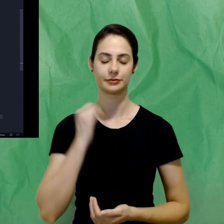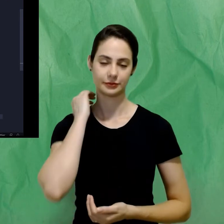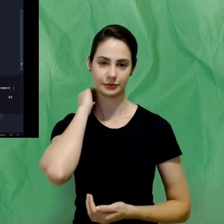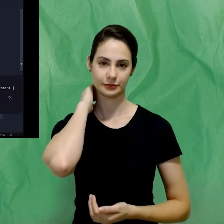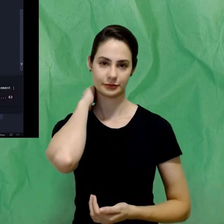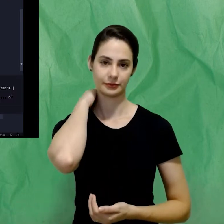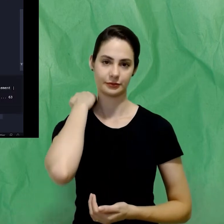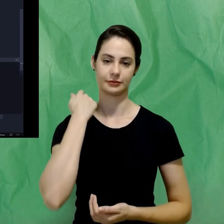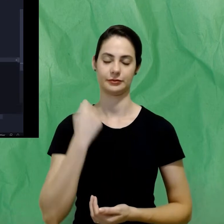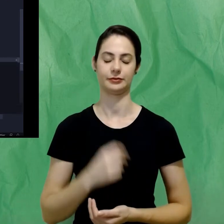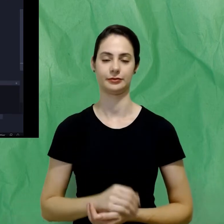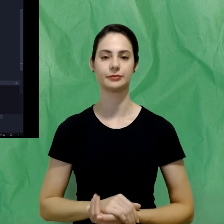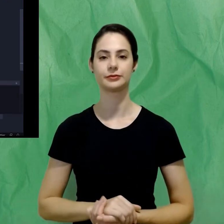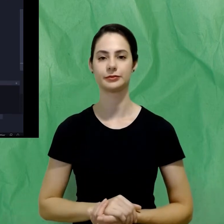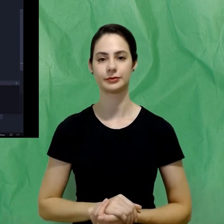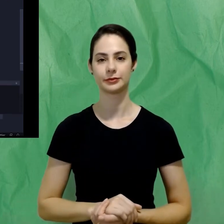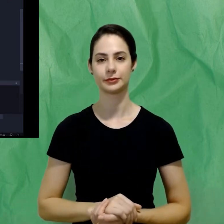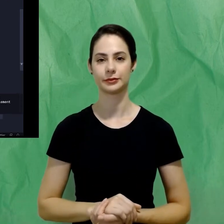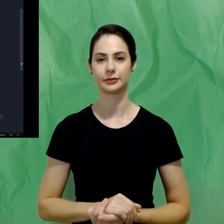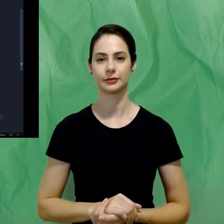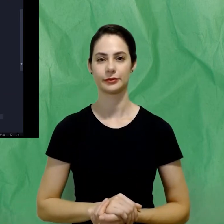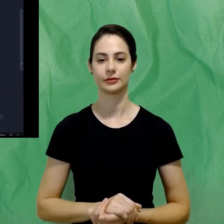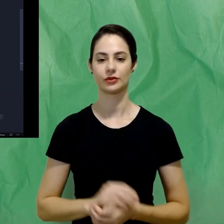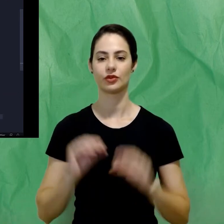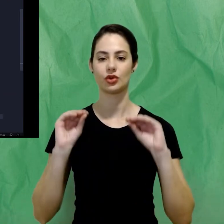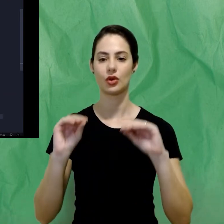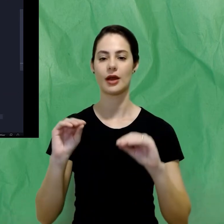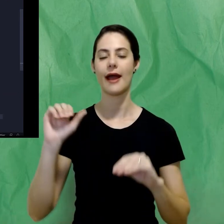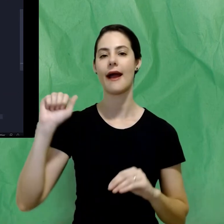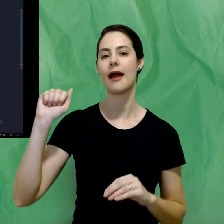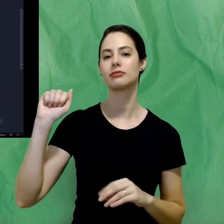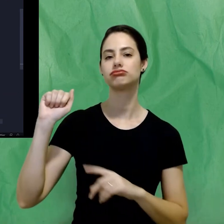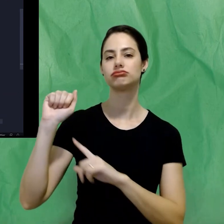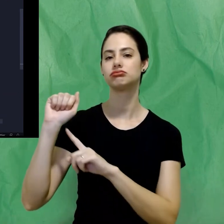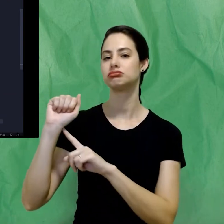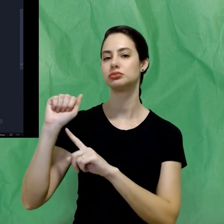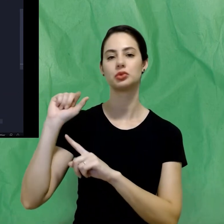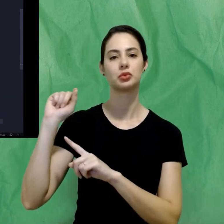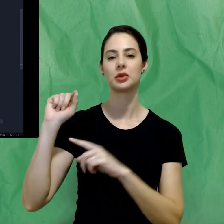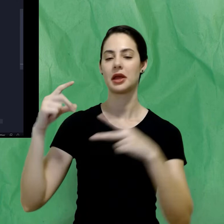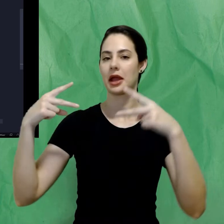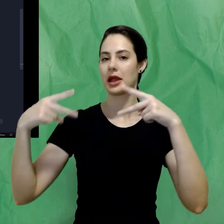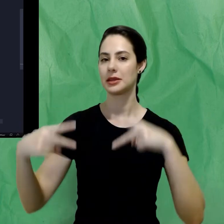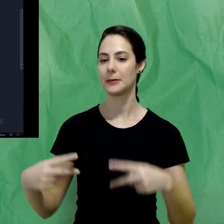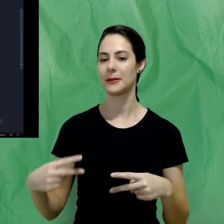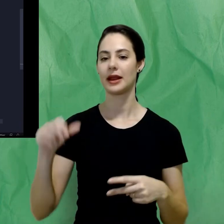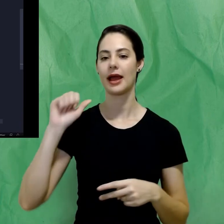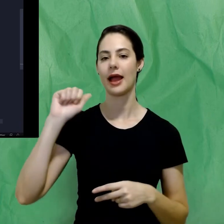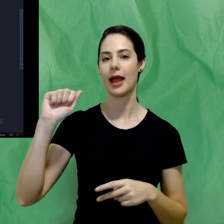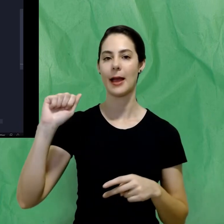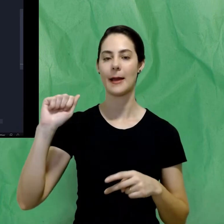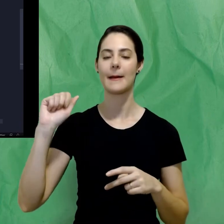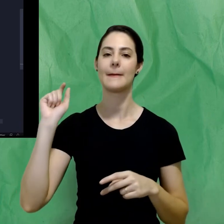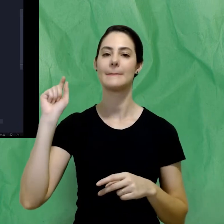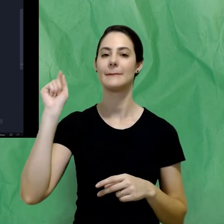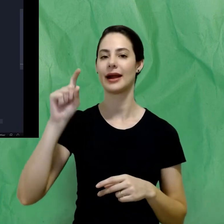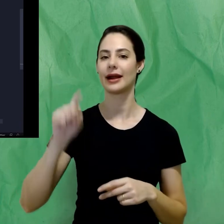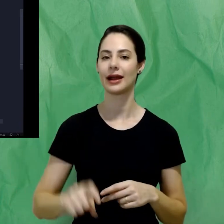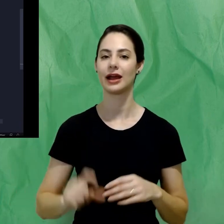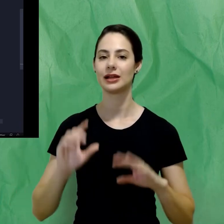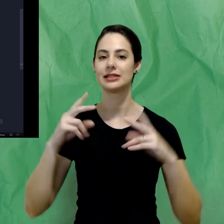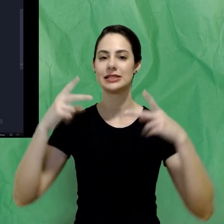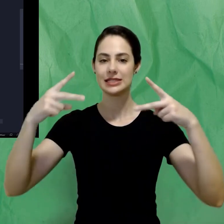element, e vou criar aqui um elemento A. O A é usado em HTML para marcar todos os links que a gente